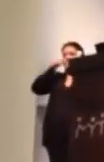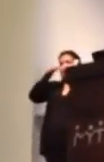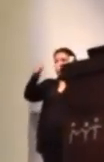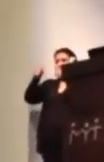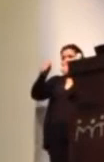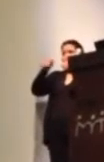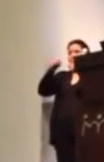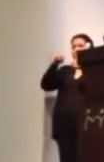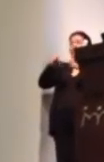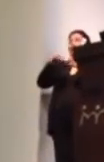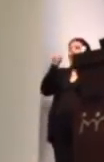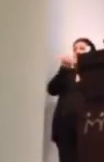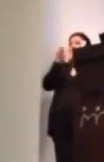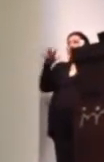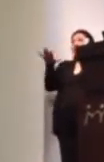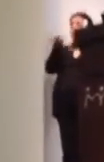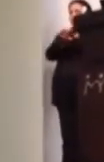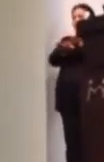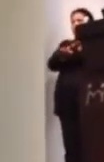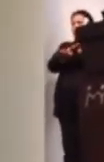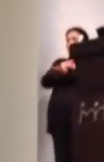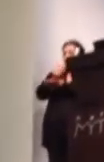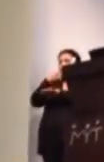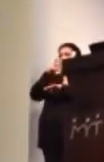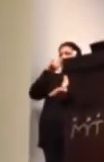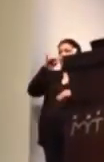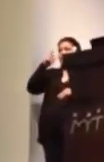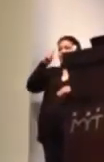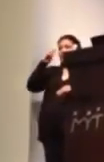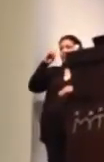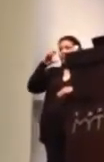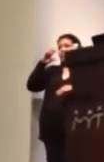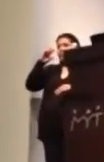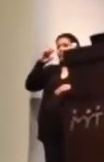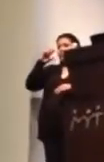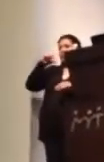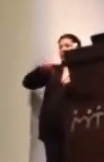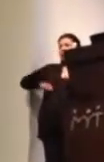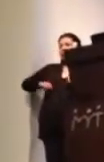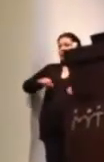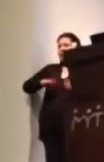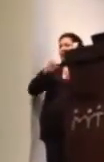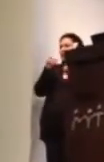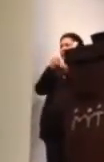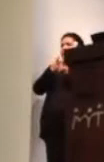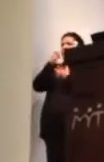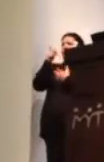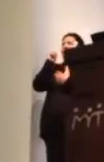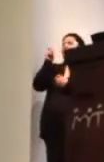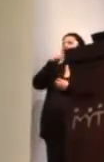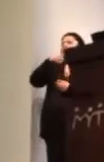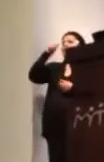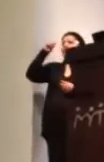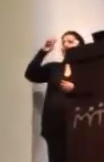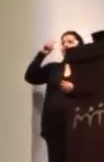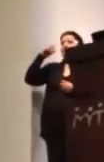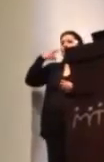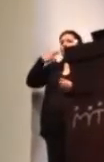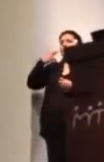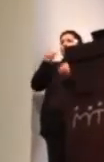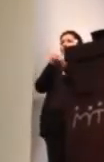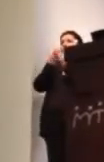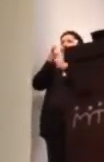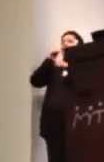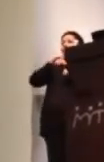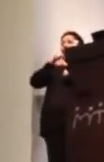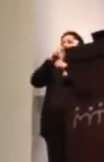son hipoactivos. Y de estos casi nunca hablamos. Siempre decimos el TDAH, el niño con hiperactividad. Sí aplica TDAH